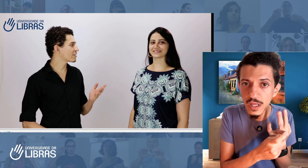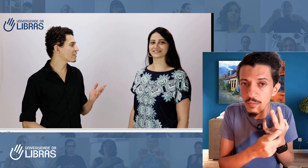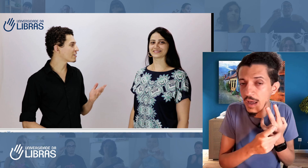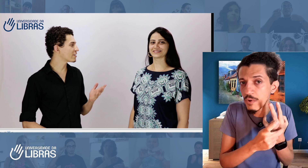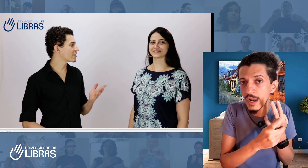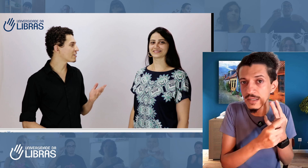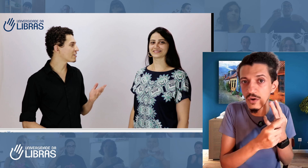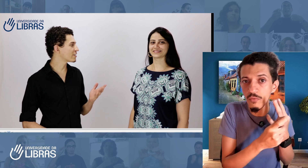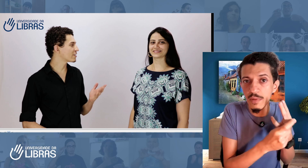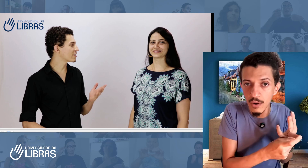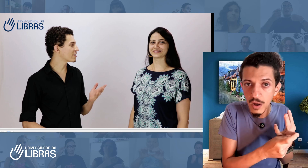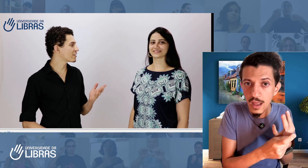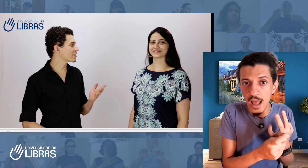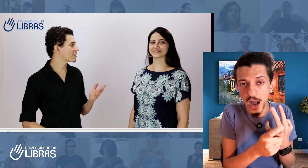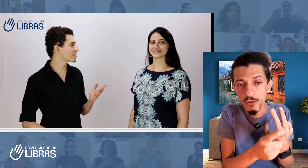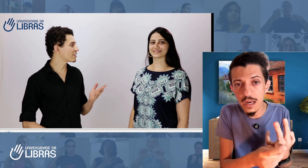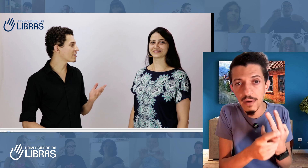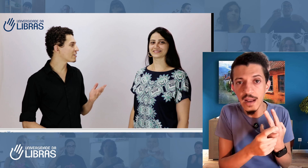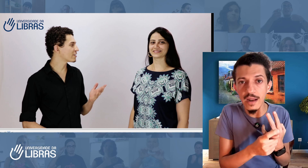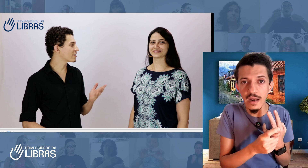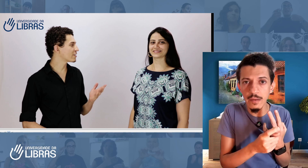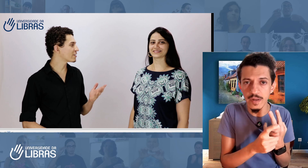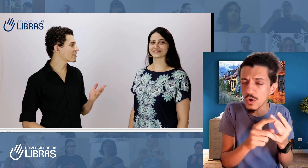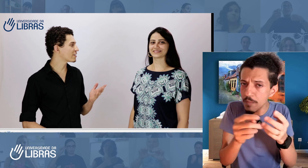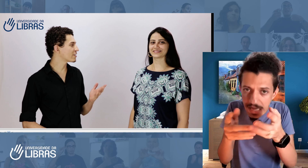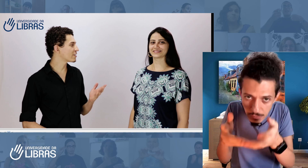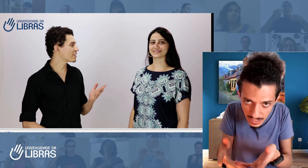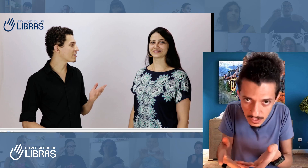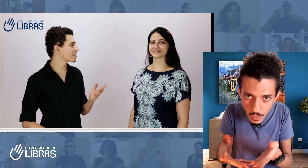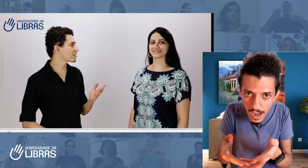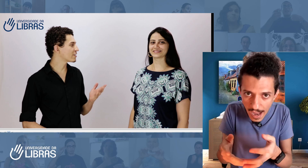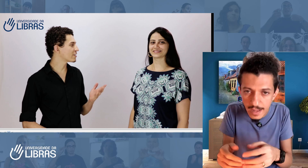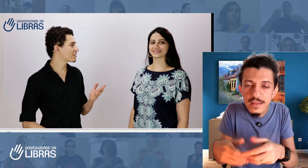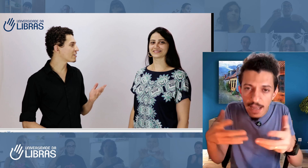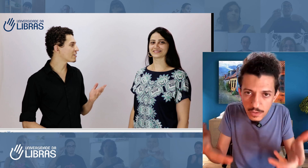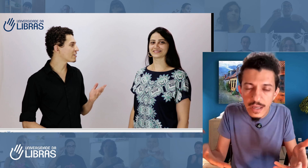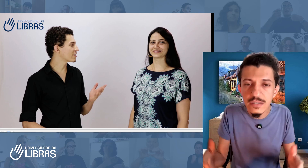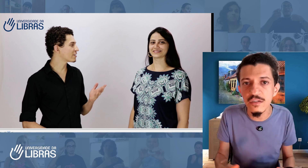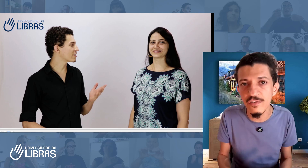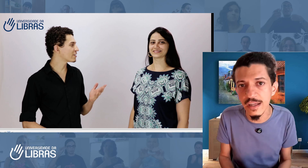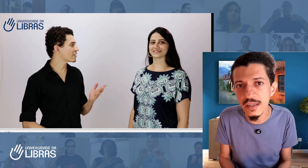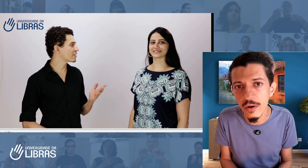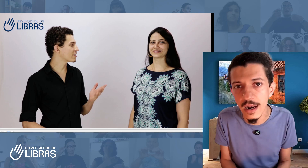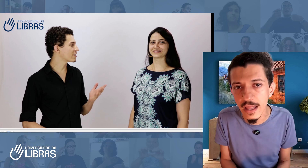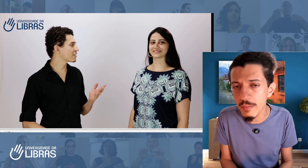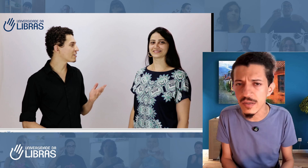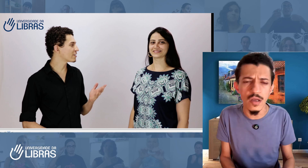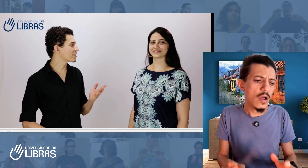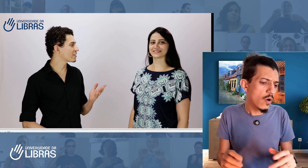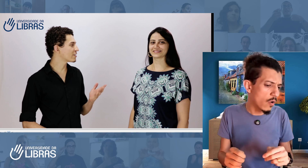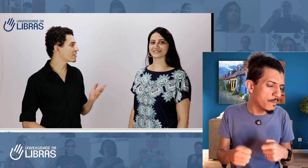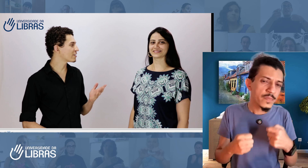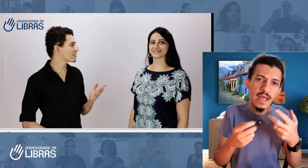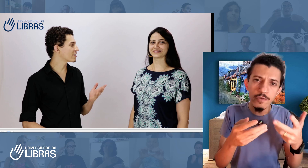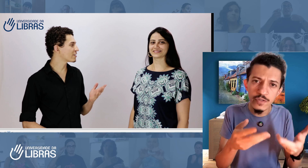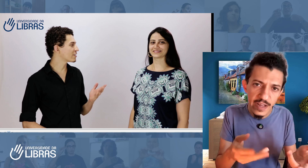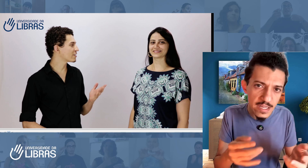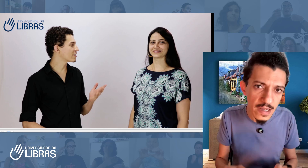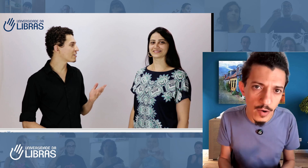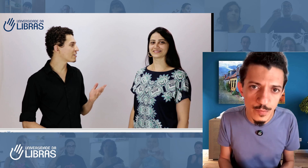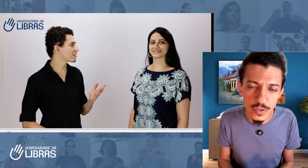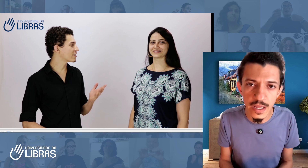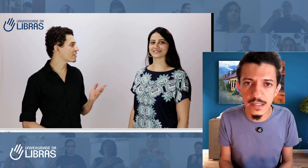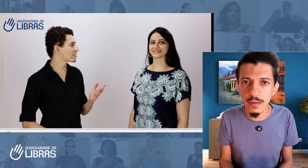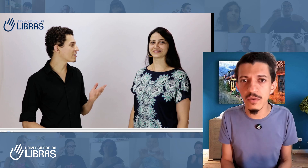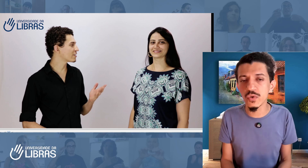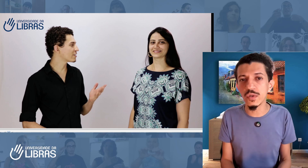de ter uma remuneração melhor ao trabalhar na Libras, ou mesmo na sua área, tendo esse diferencial na Libras, ou tendo o diferencial